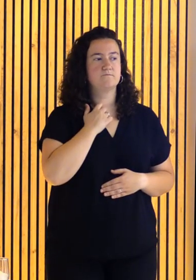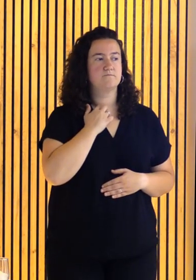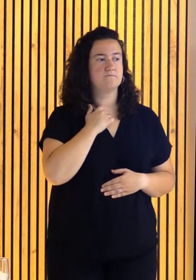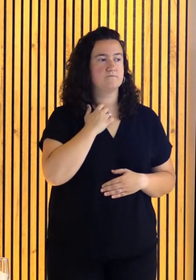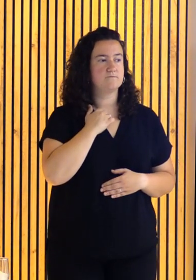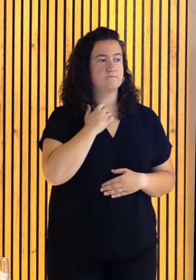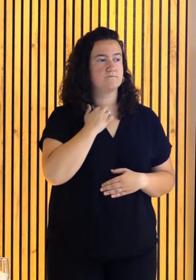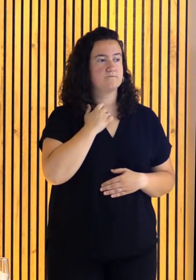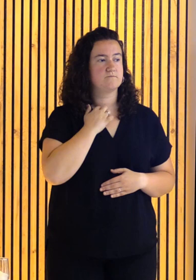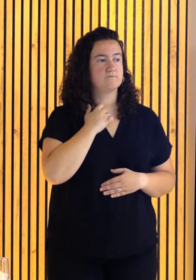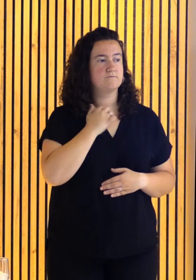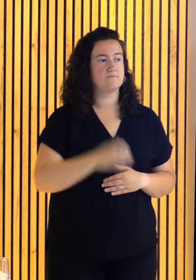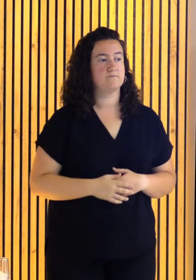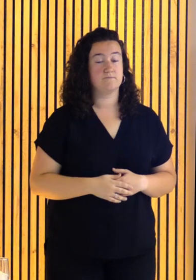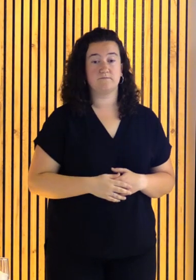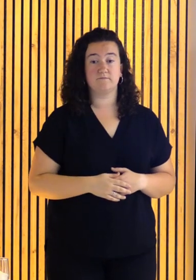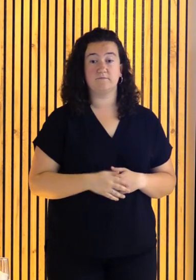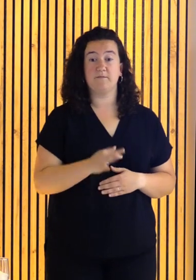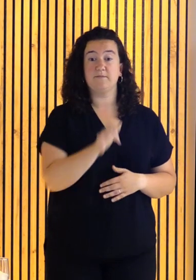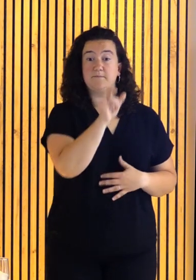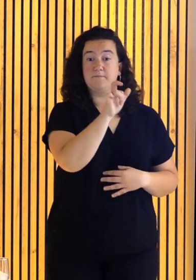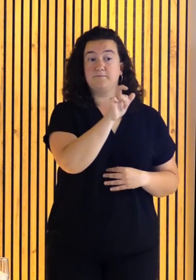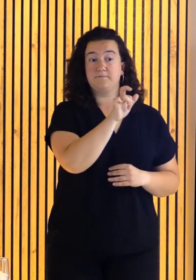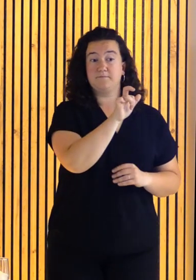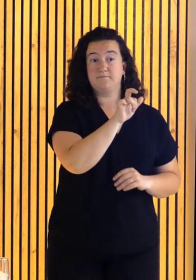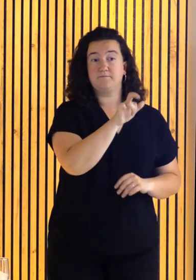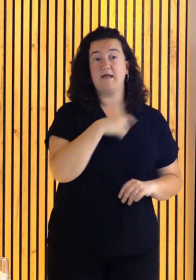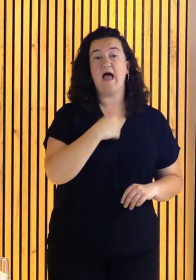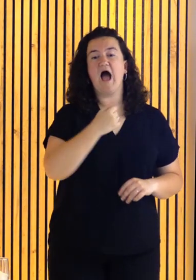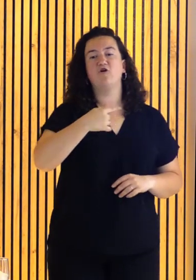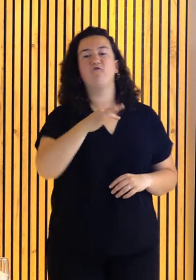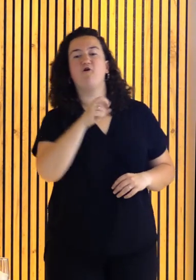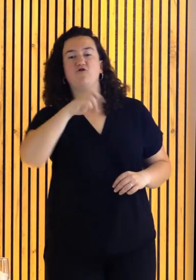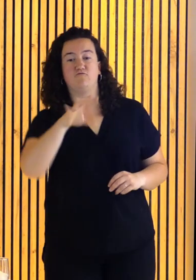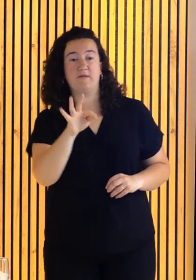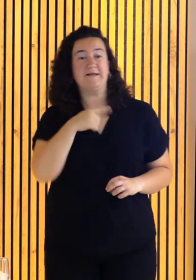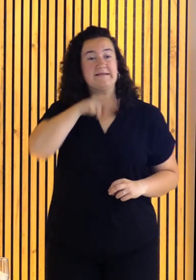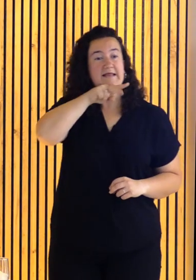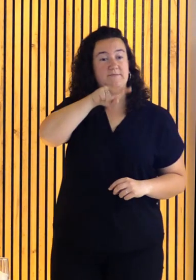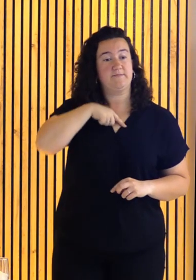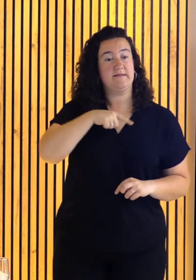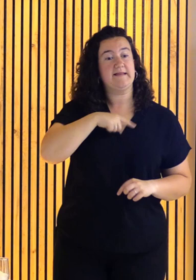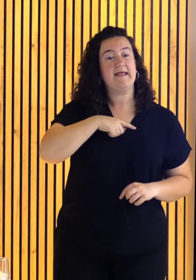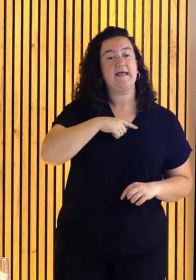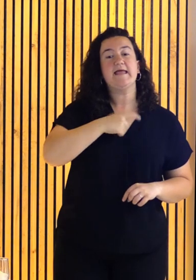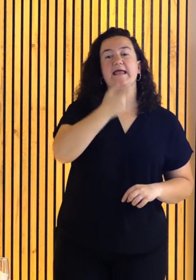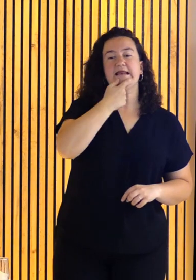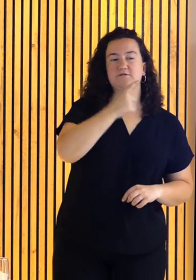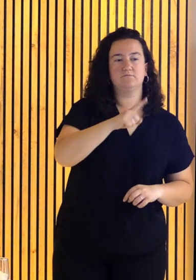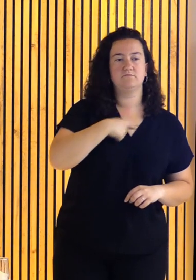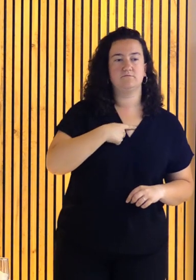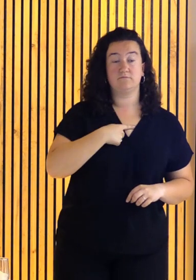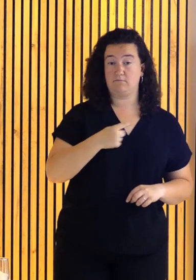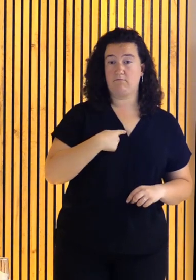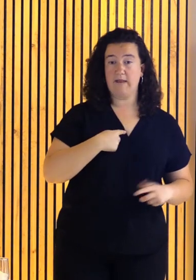Eta anglofono eta ingleziztun berri dikotomiaren ordez, euskaldun eta erdaldun jarri du eskema horretan. Jakin